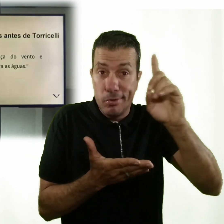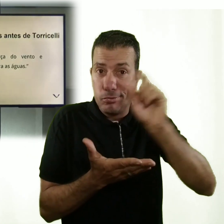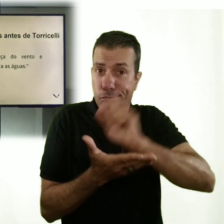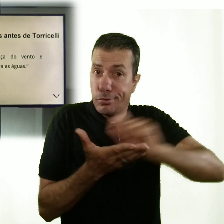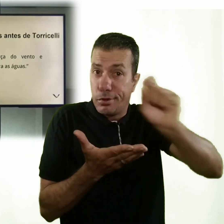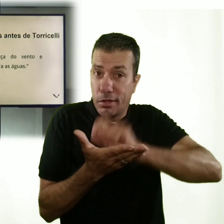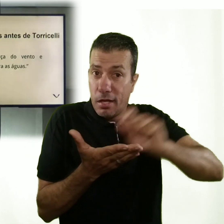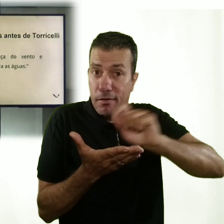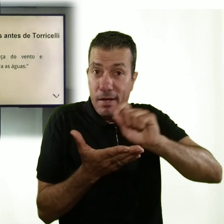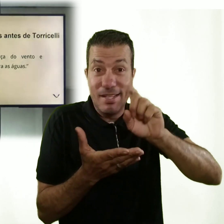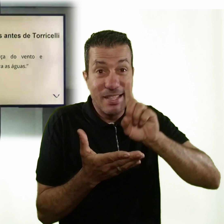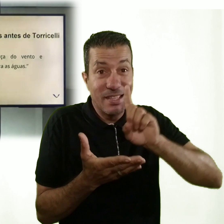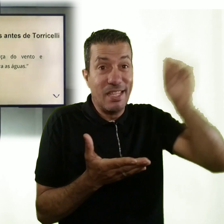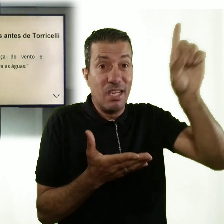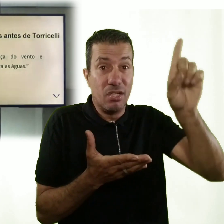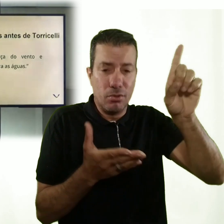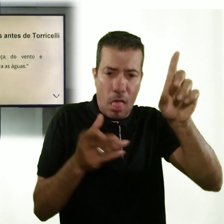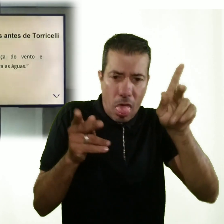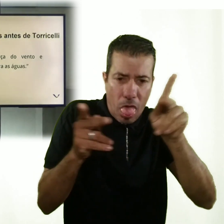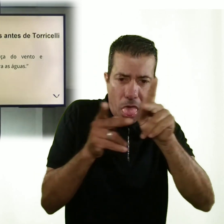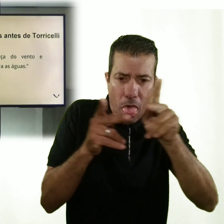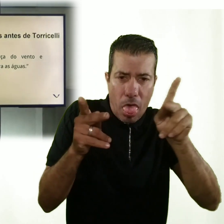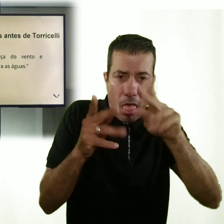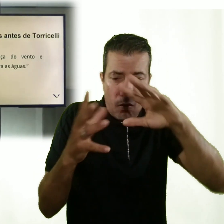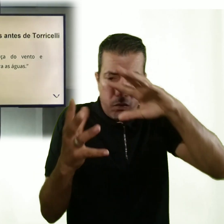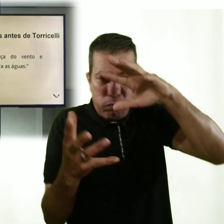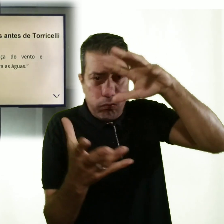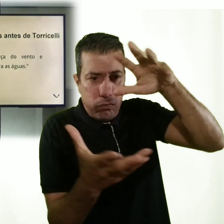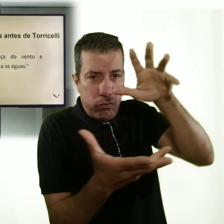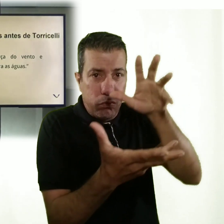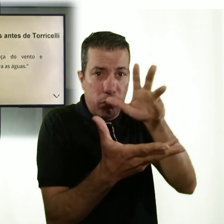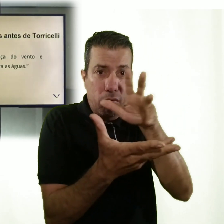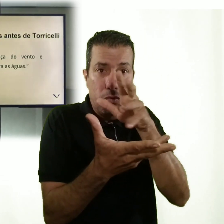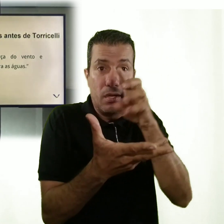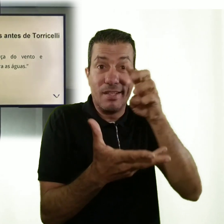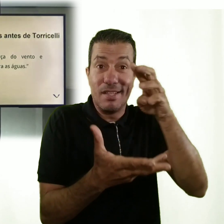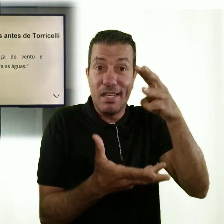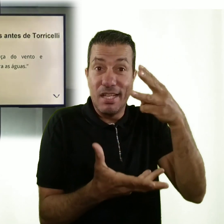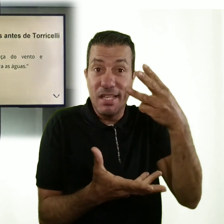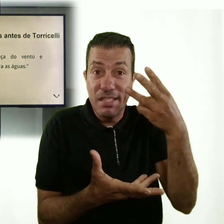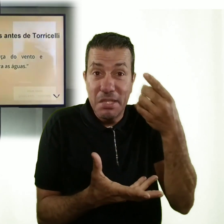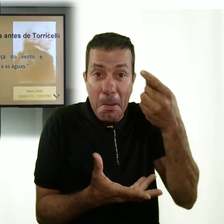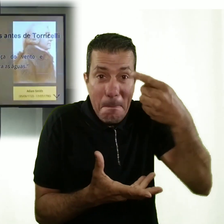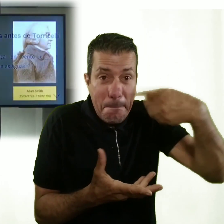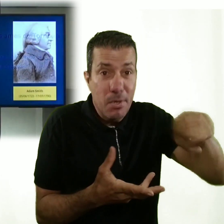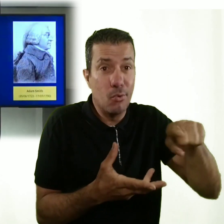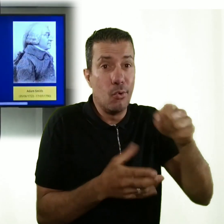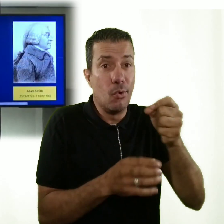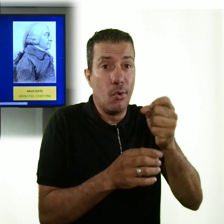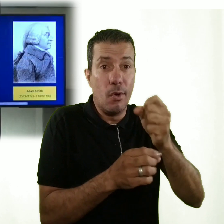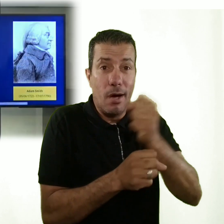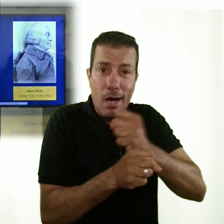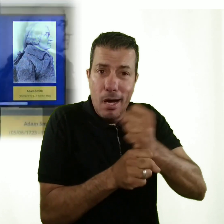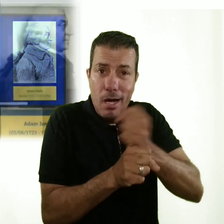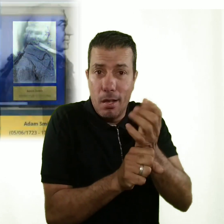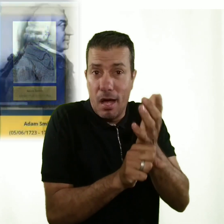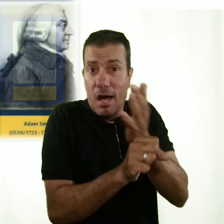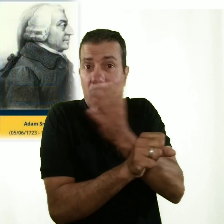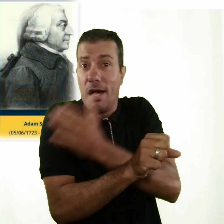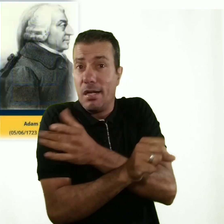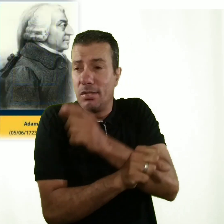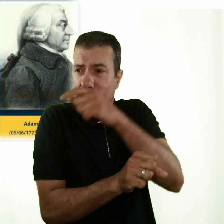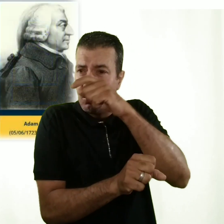regulou a pressão atmosférica 3.000 anos antes de se pensarem nisso. Vamos lá.